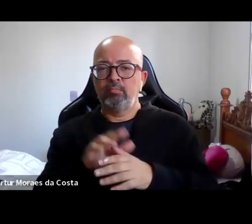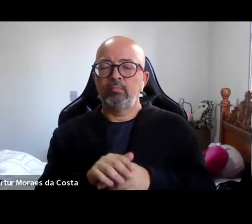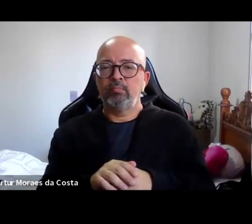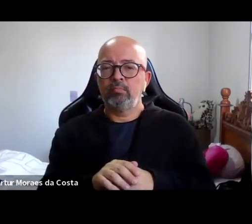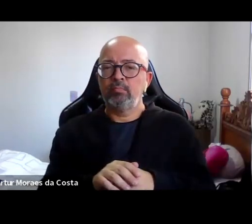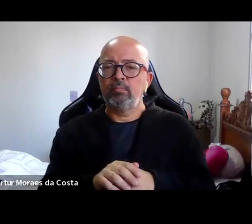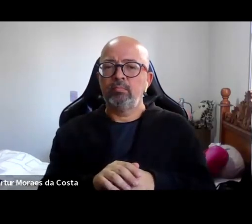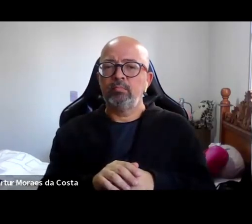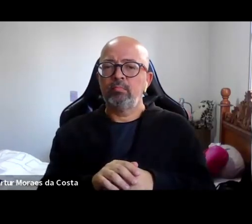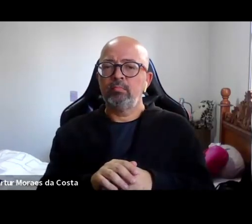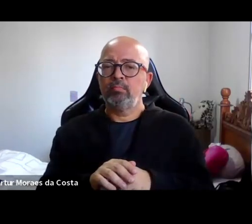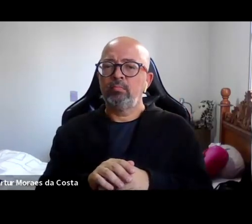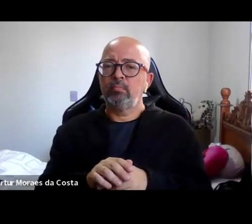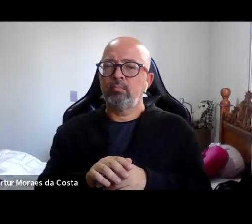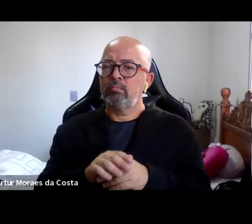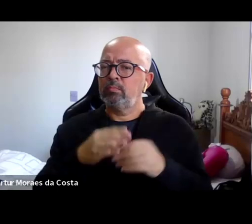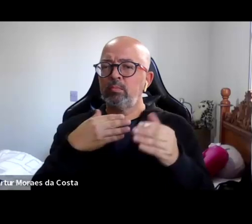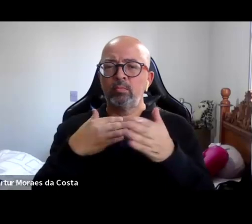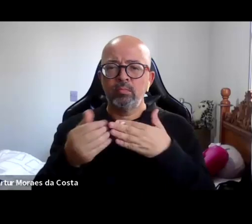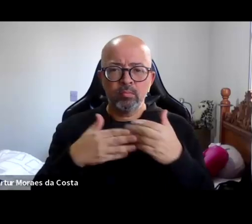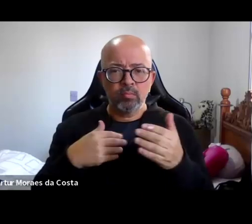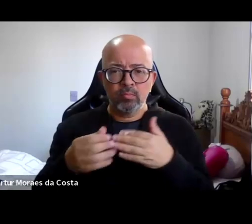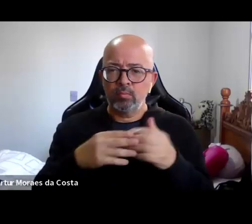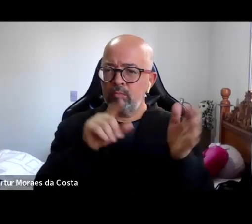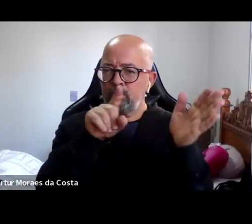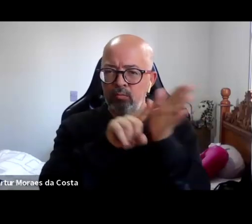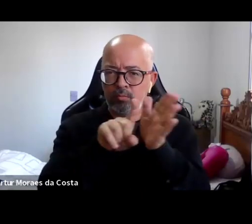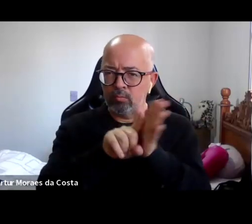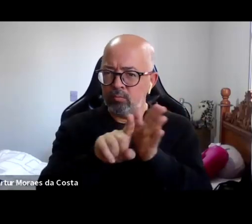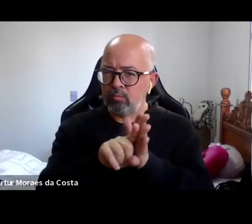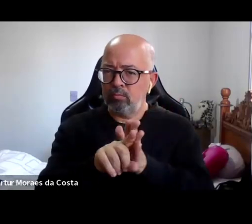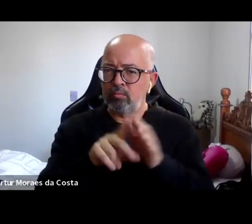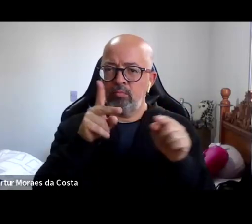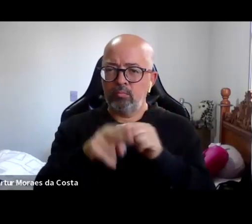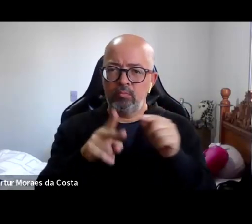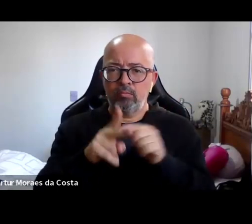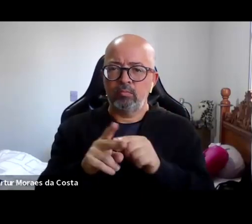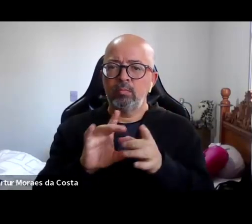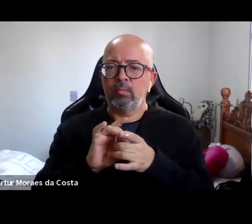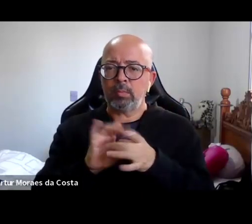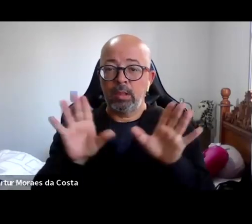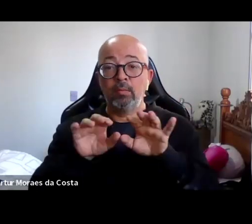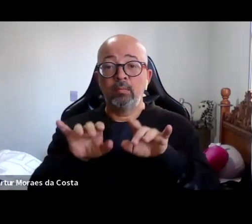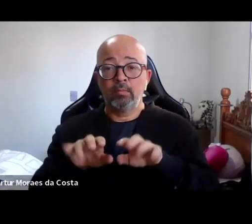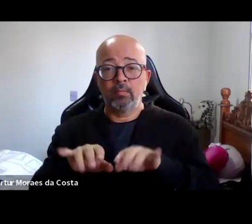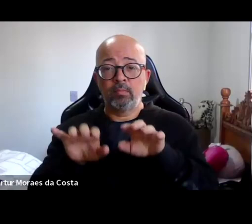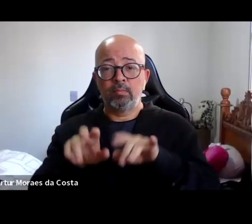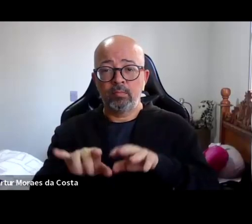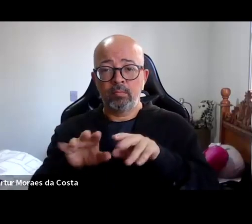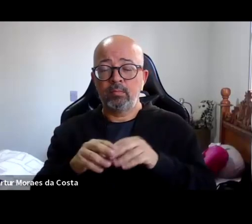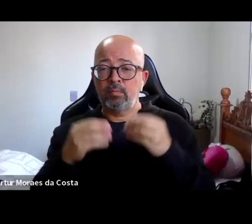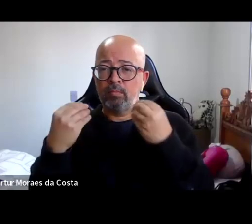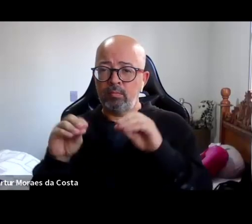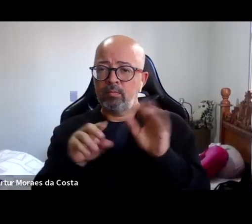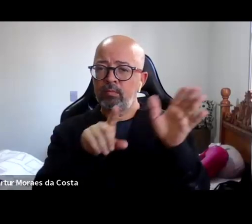pregunta a través del chat ya la traducirán y la podremos contestar Bueno no sé si a ustedes les